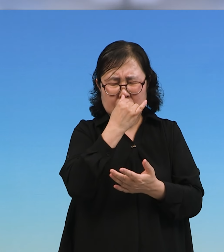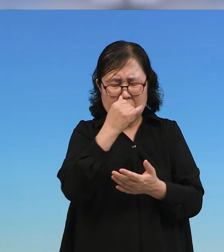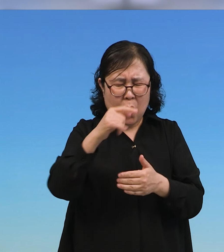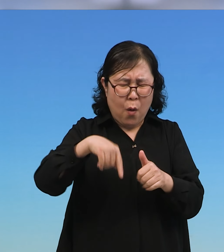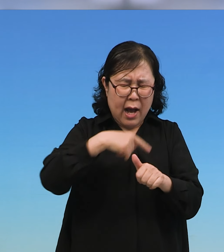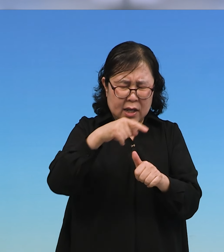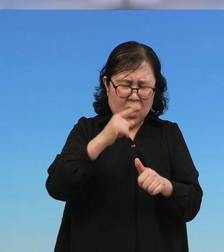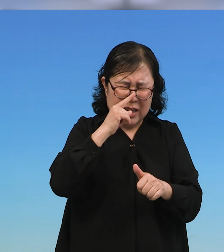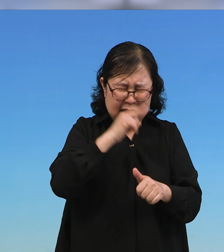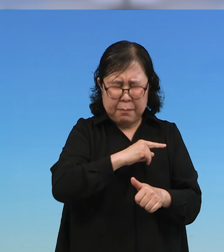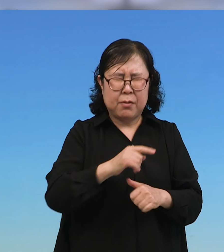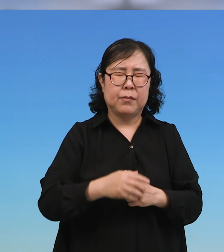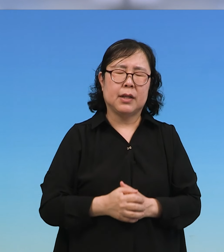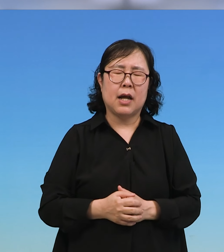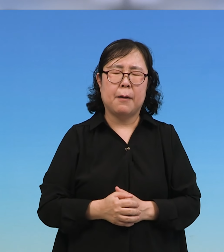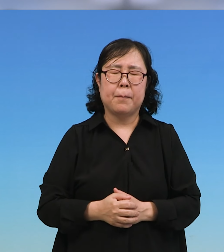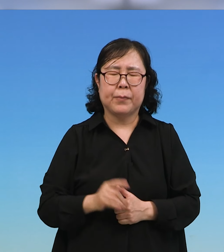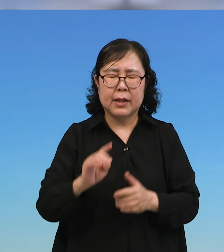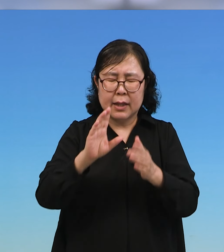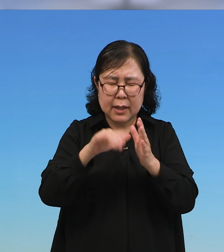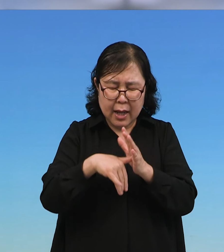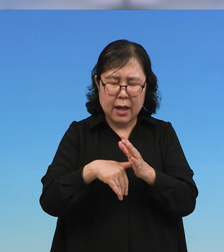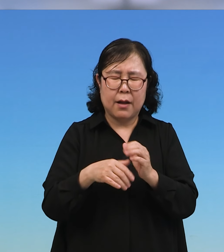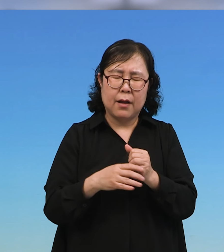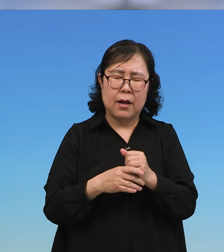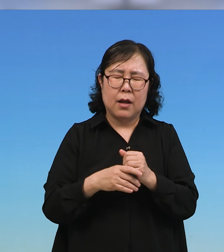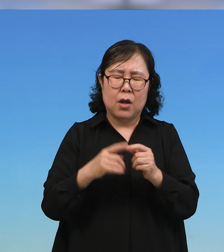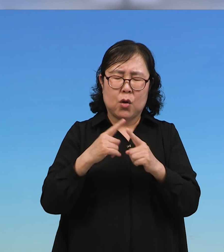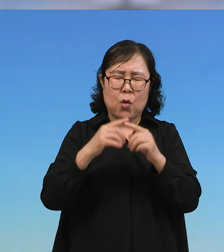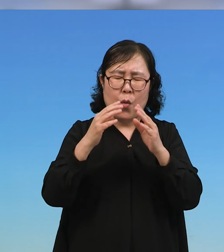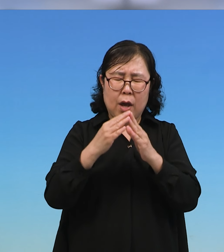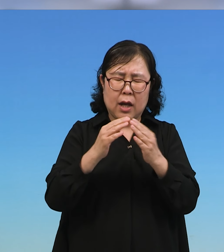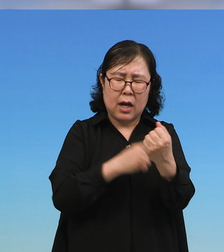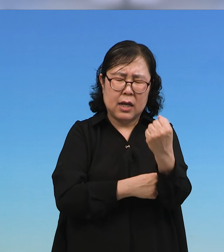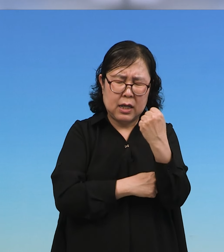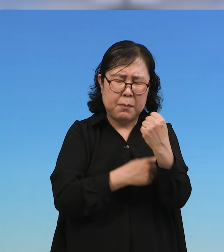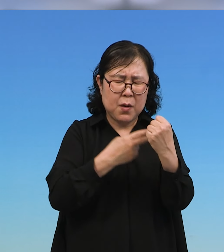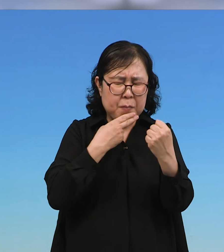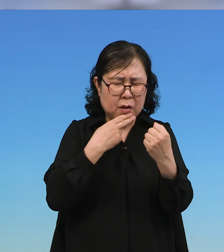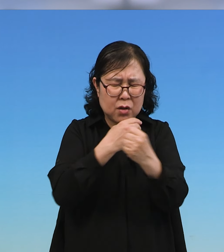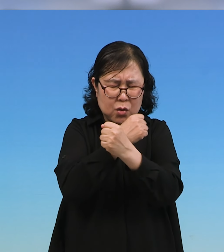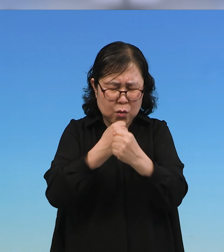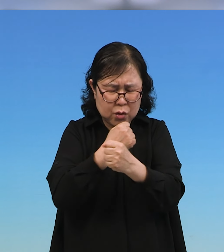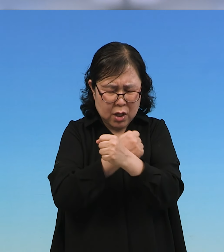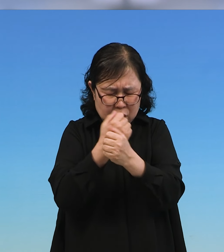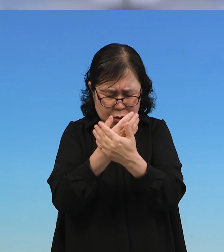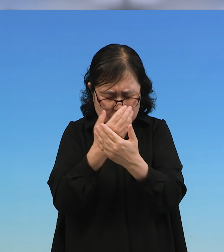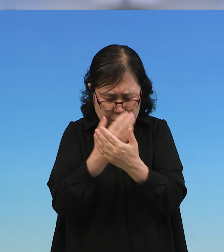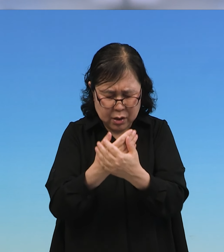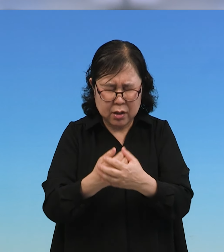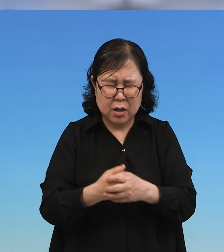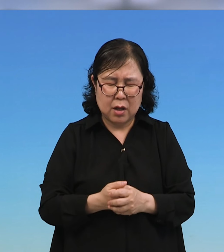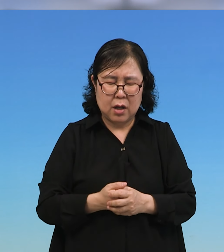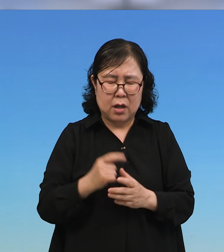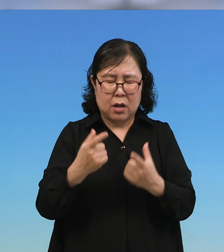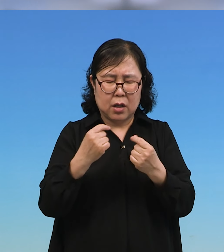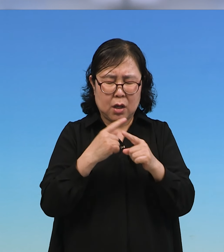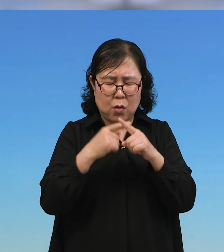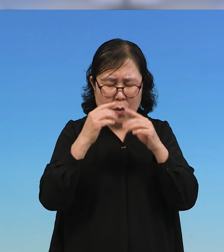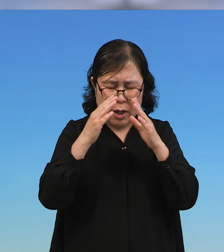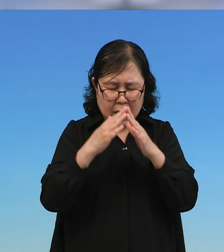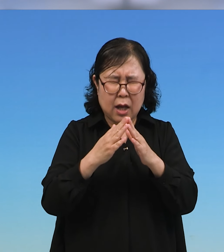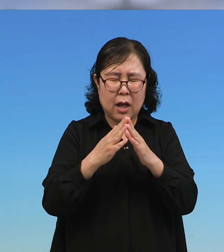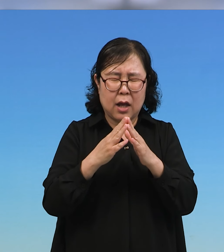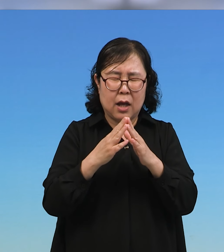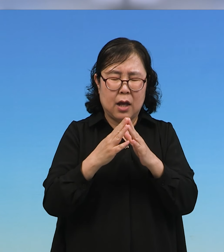환경이 열악한지 모릅니다. 이런 상황에서 교회가 무기력한 것을 용서하여 주시옵소서. 이렇게